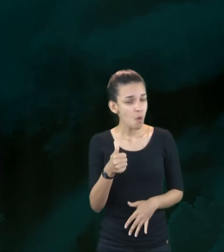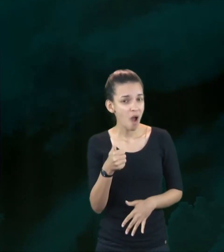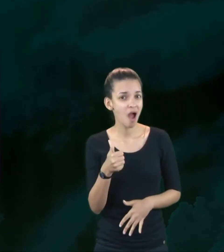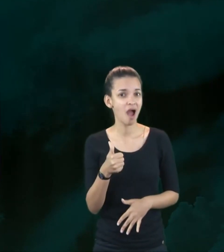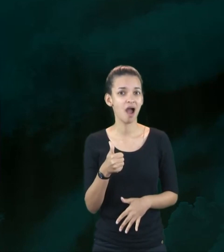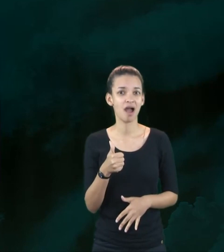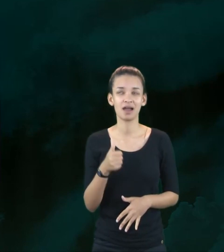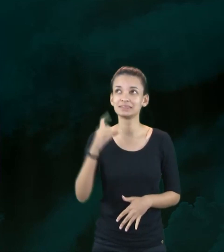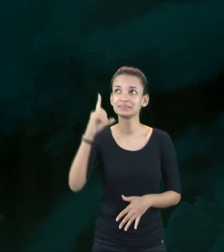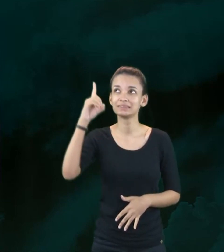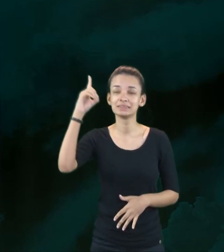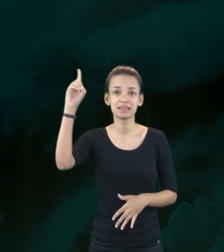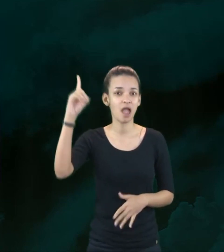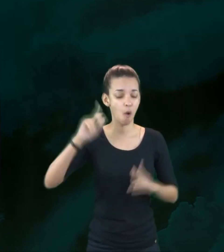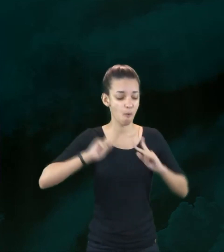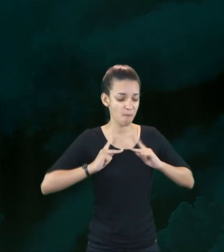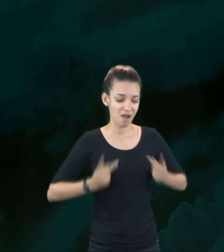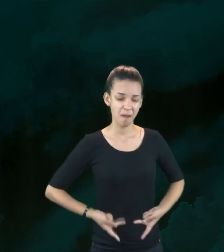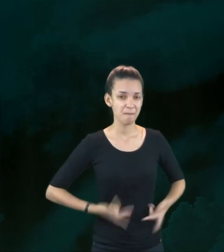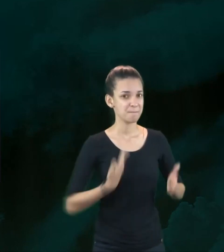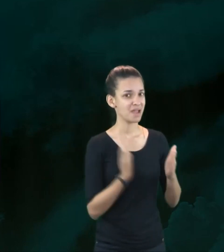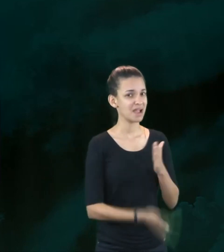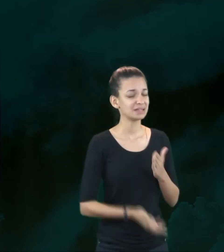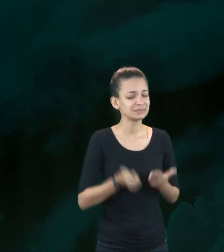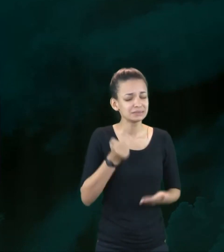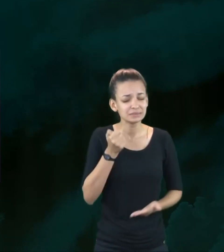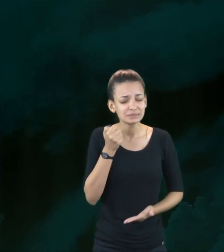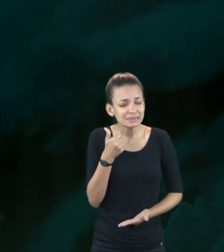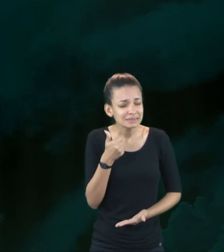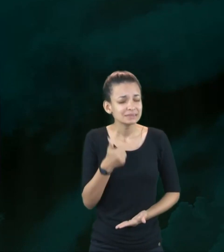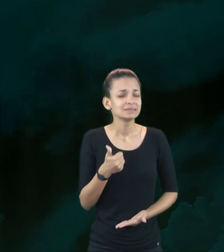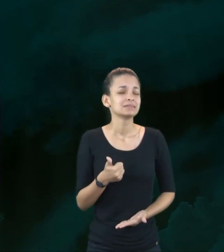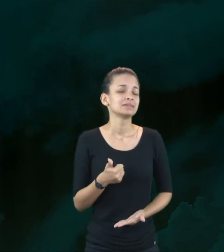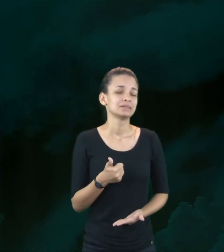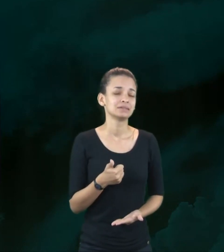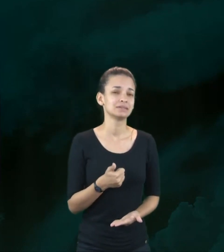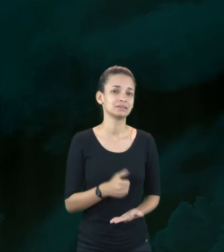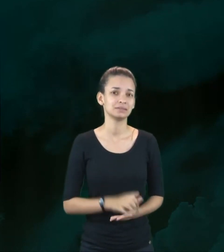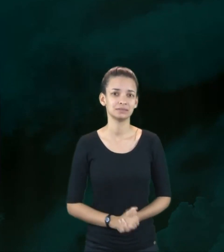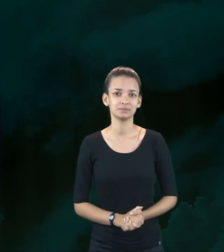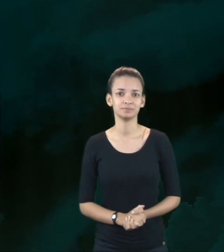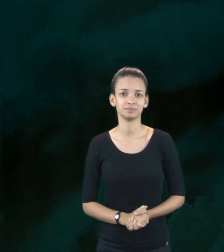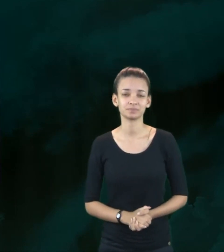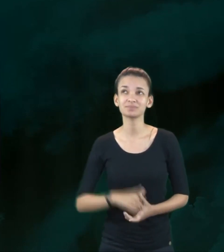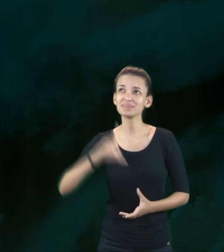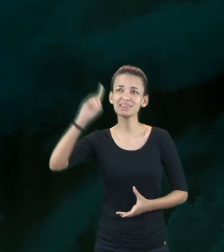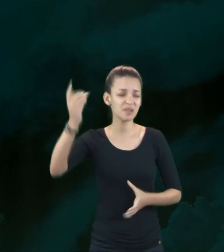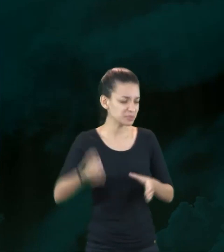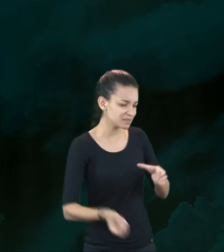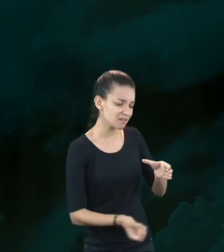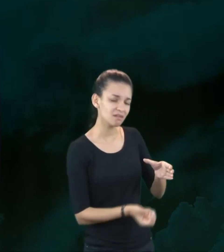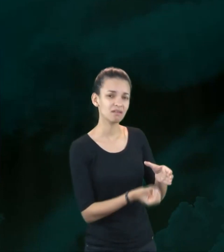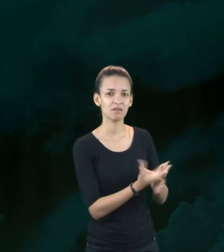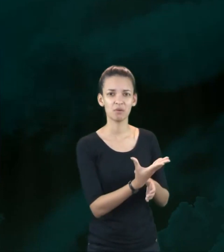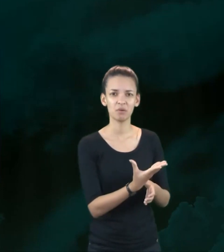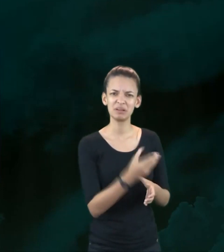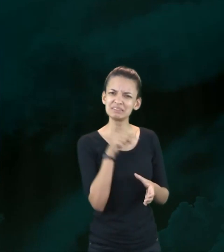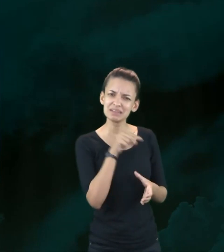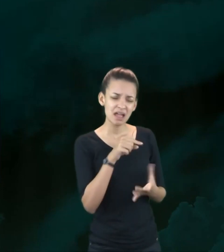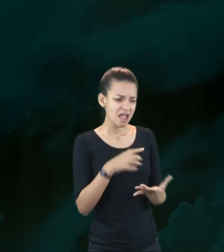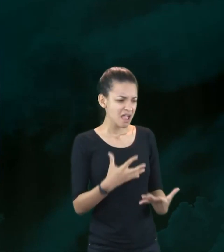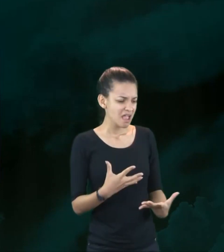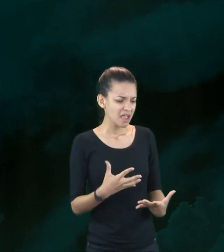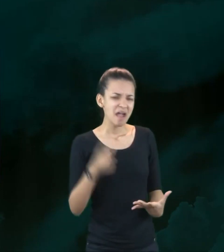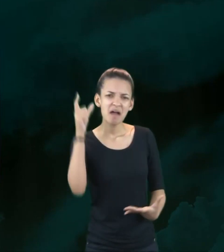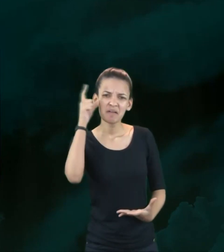que Deus perde a raça humana, que foi criado à sua imagem e semelhança. Olha essa coisa maligna, né, que